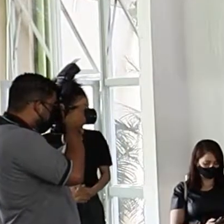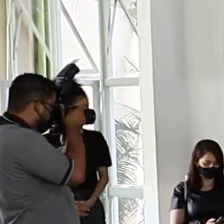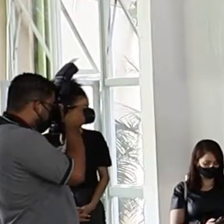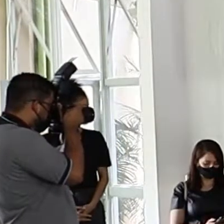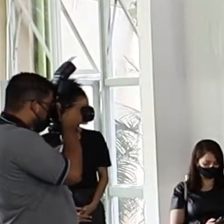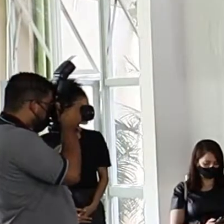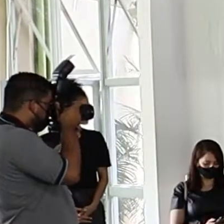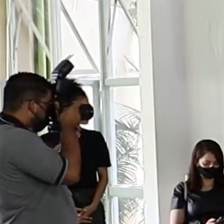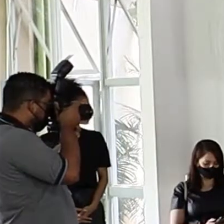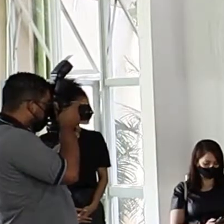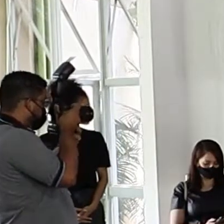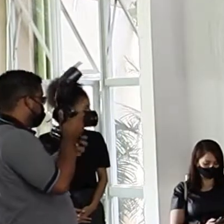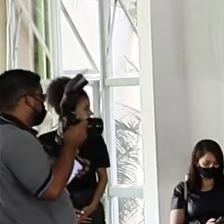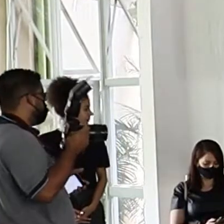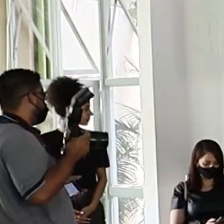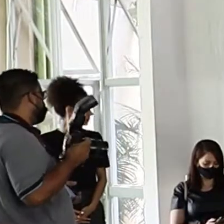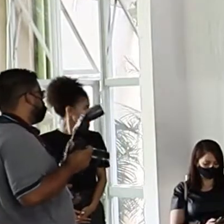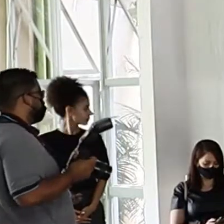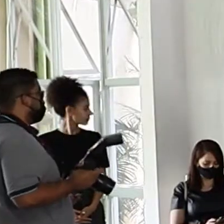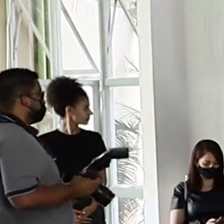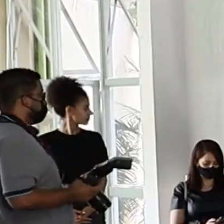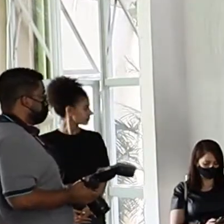E aí